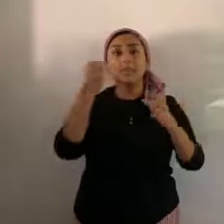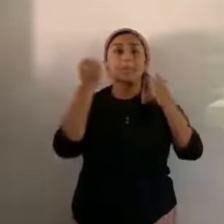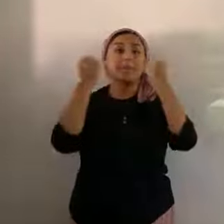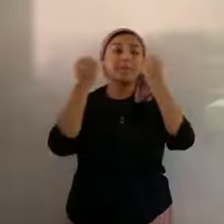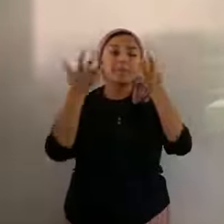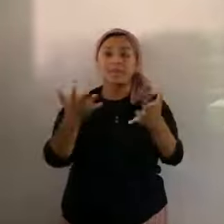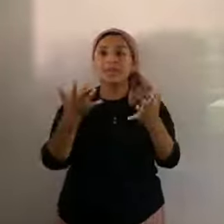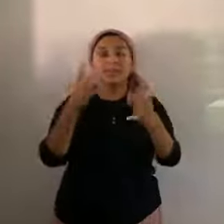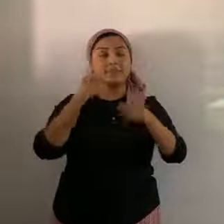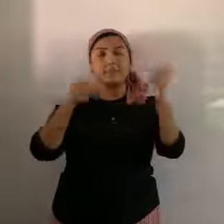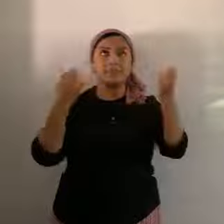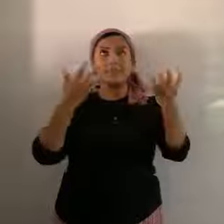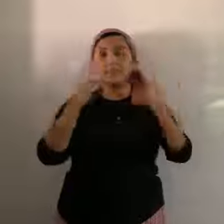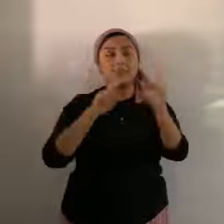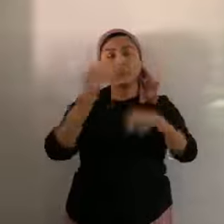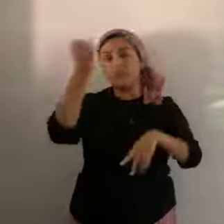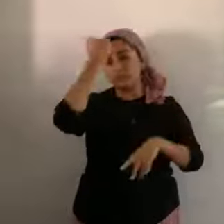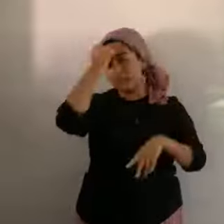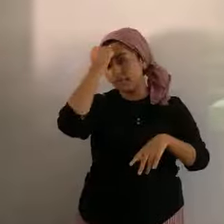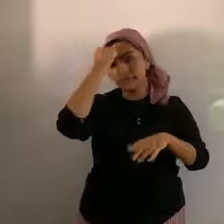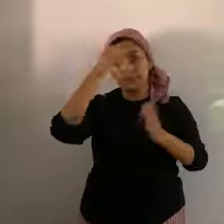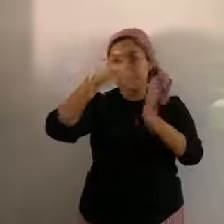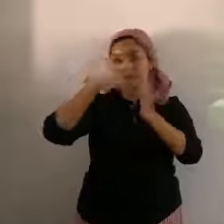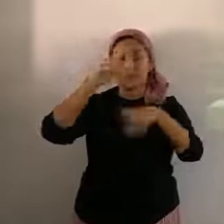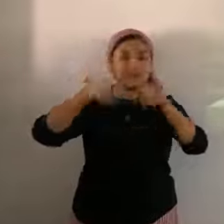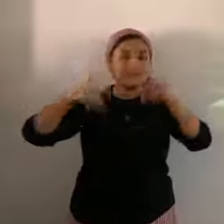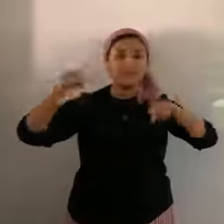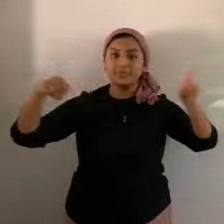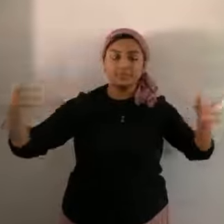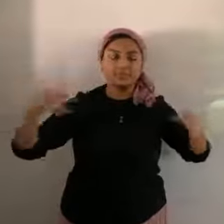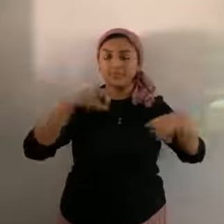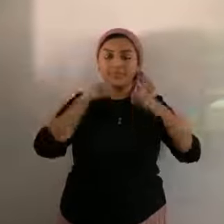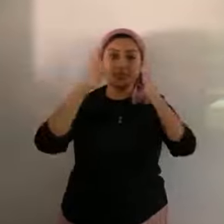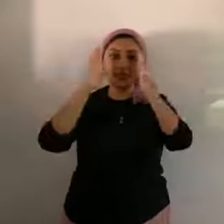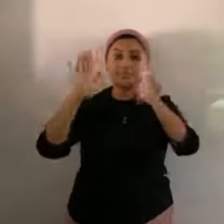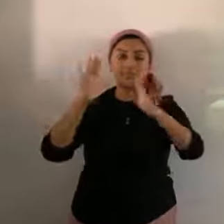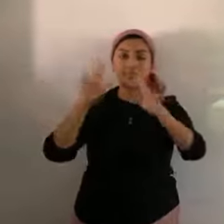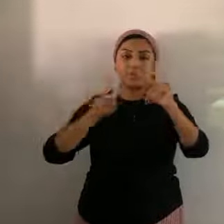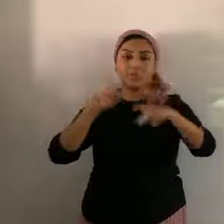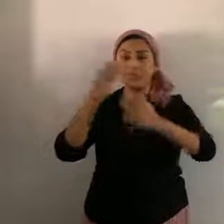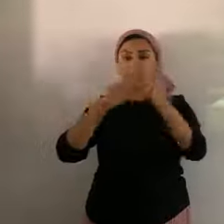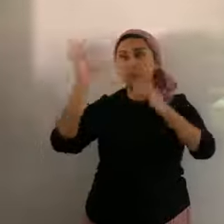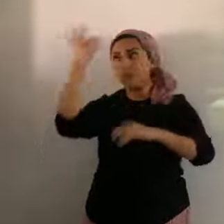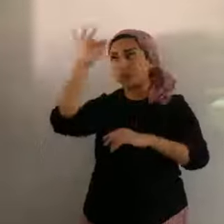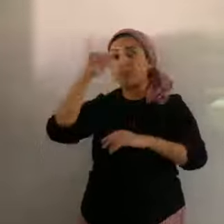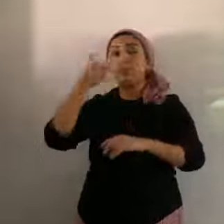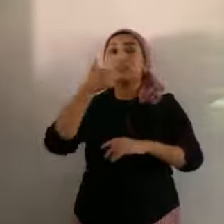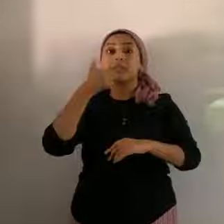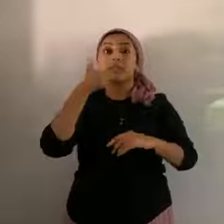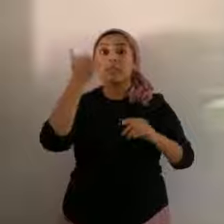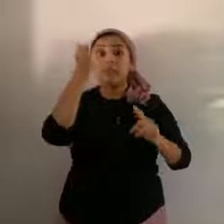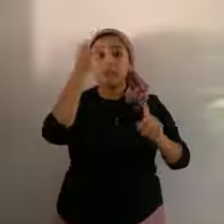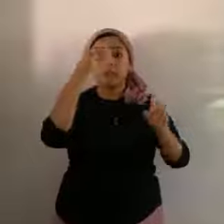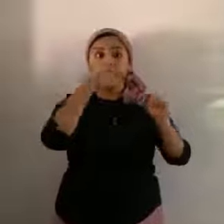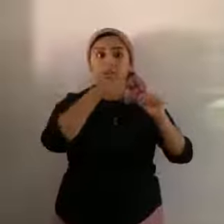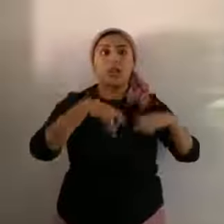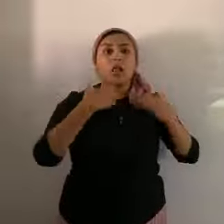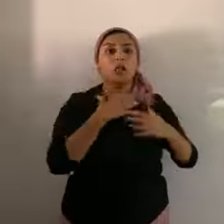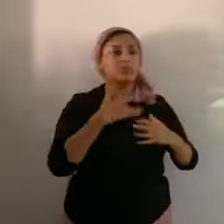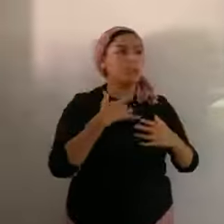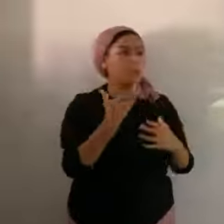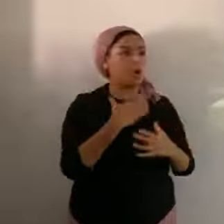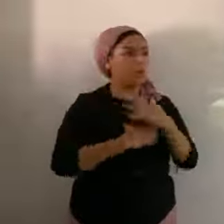hay cantidad de tonterías que están escritas, y no hay que hacerle caso a esas tonterías. Dicen que Yahshua se enojó porque tenía